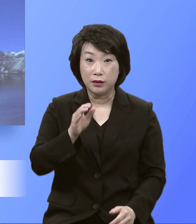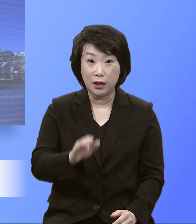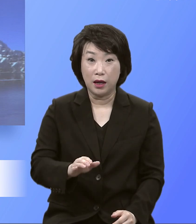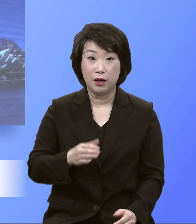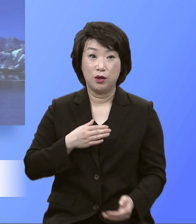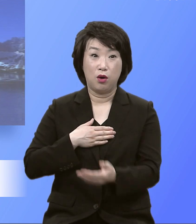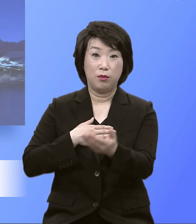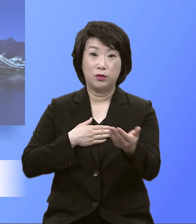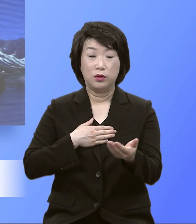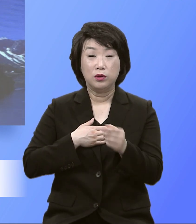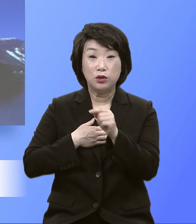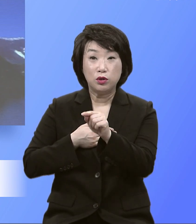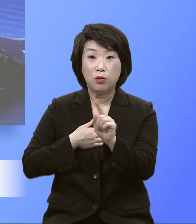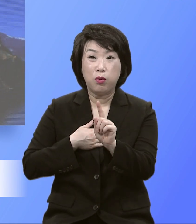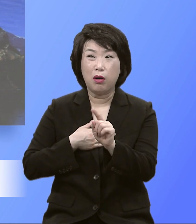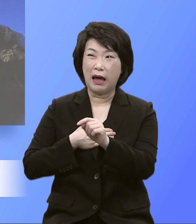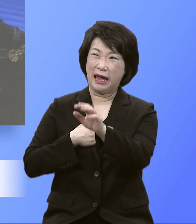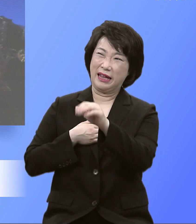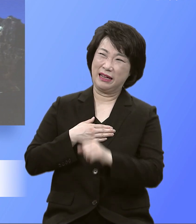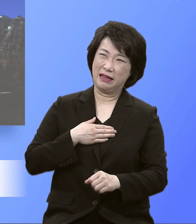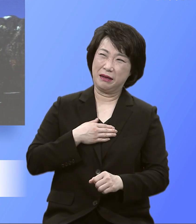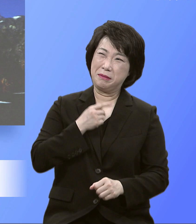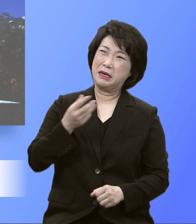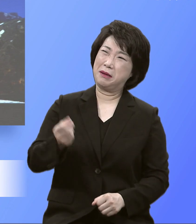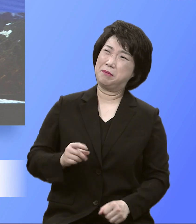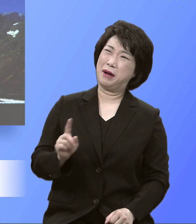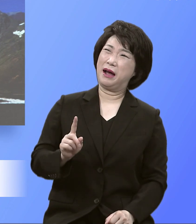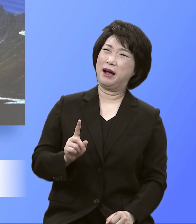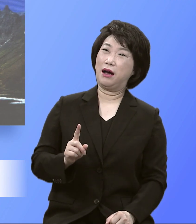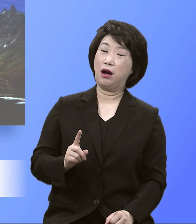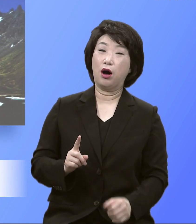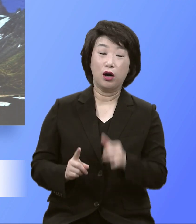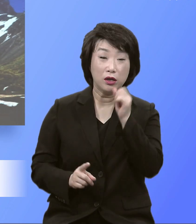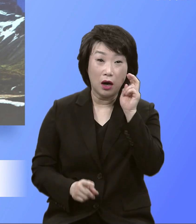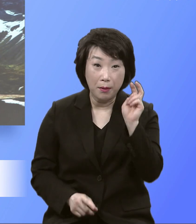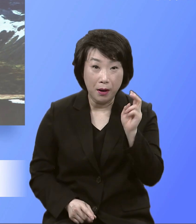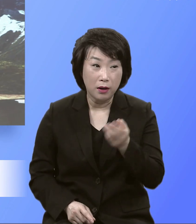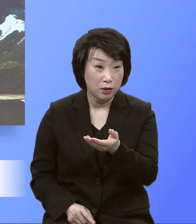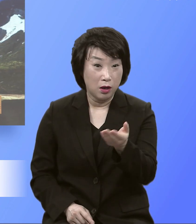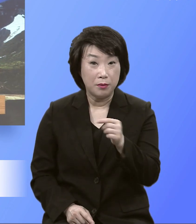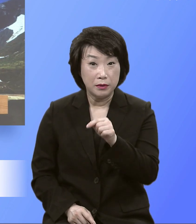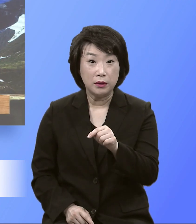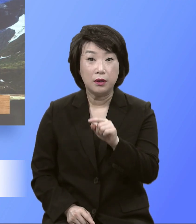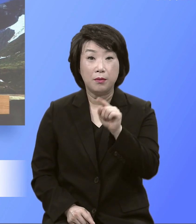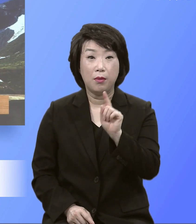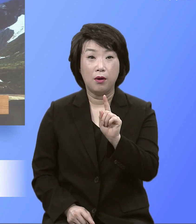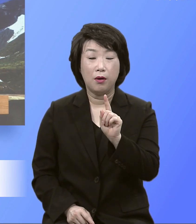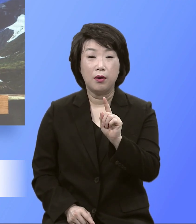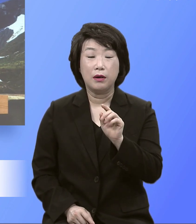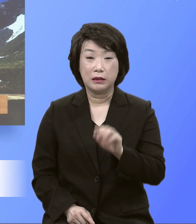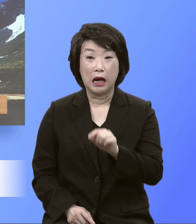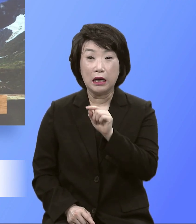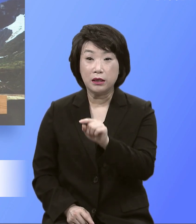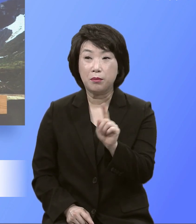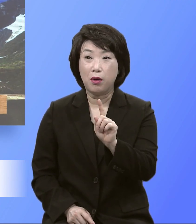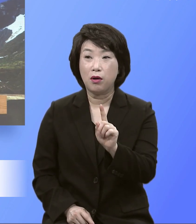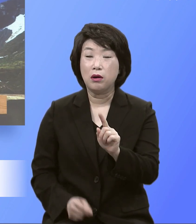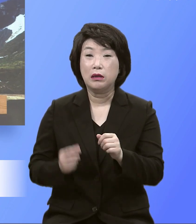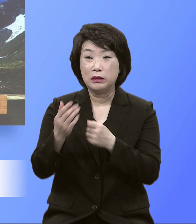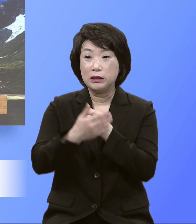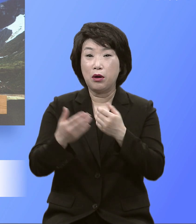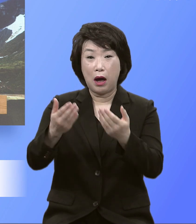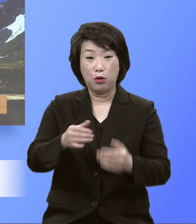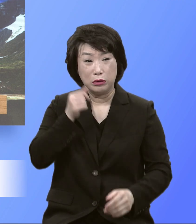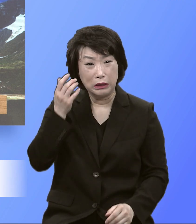받았는데 그걸 뭘 빚으로 하러, 다시 말해서 그걸 무슨